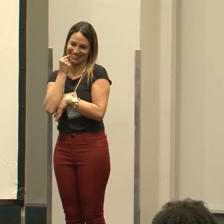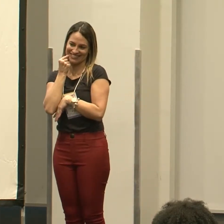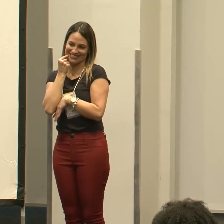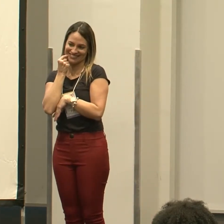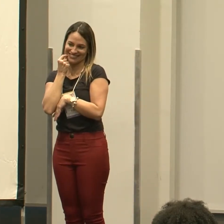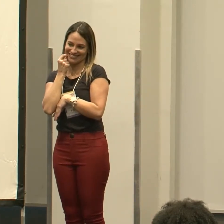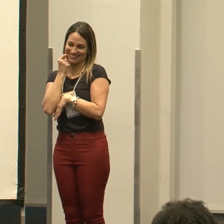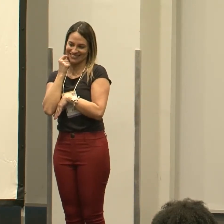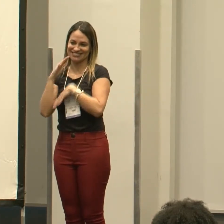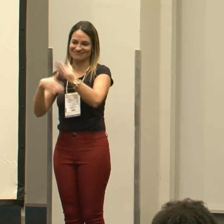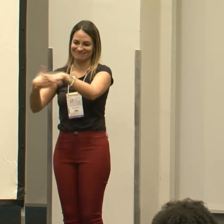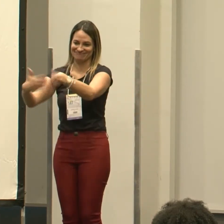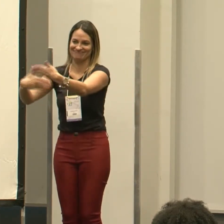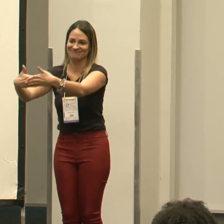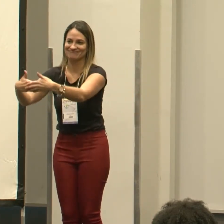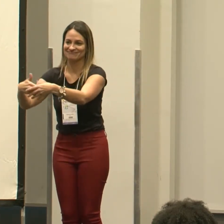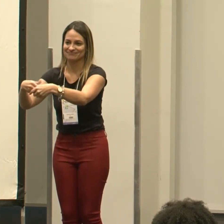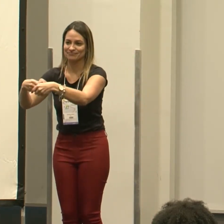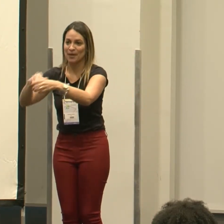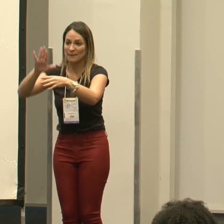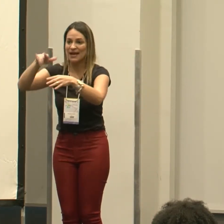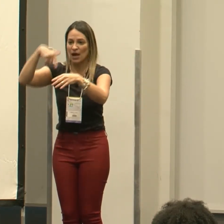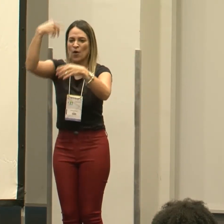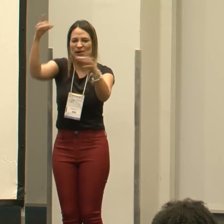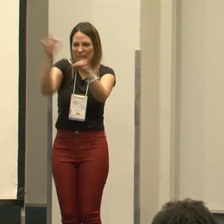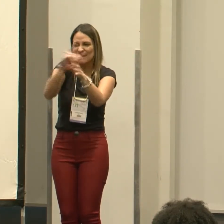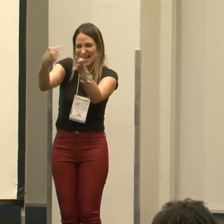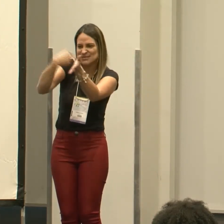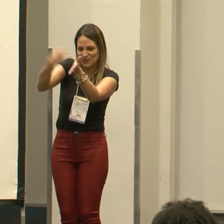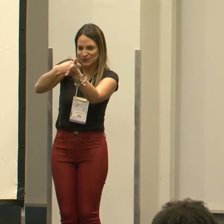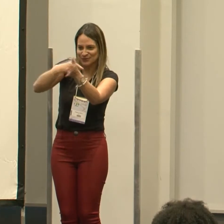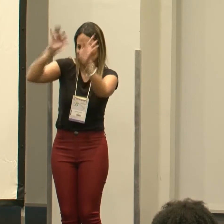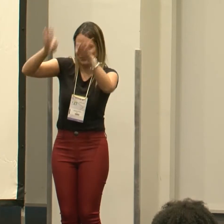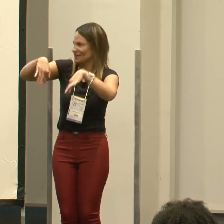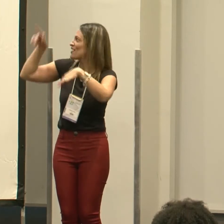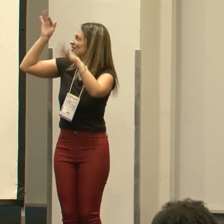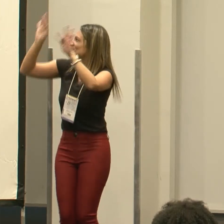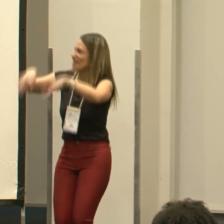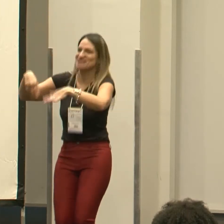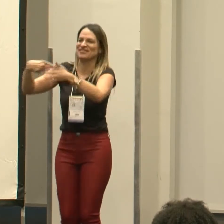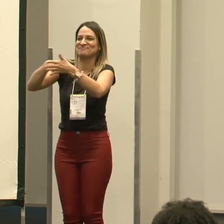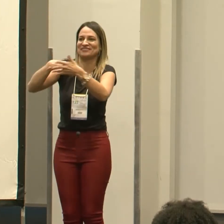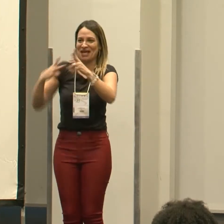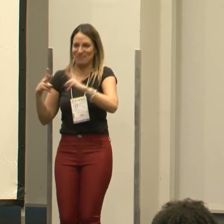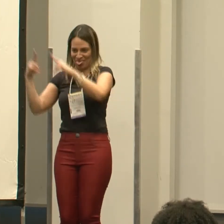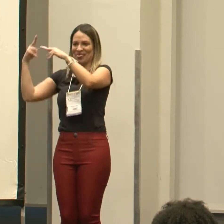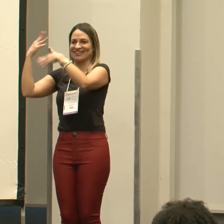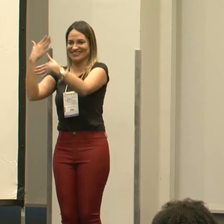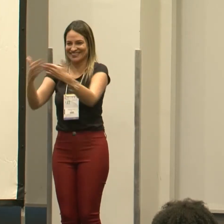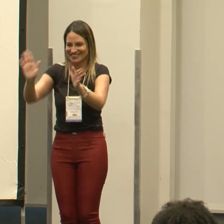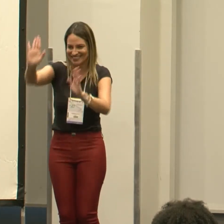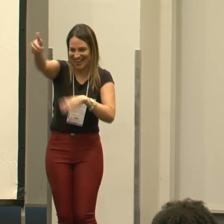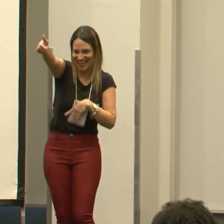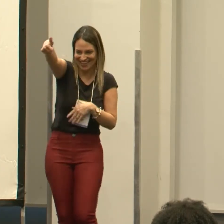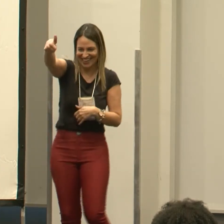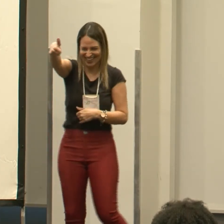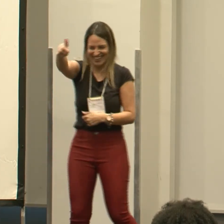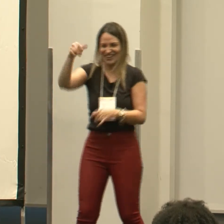Ronice Quadros. Que depois tem pergunta, no final tem perguntas. Senão vai cortar o raciocínio,